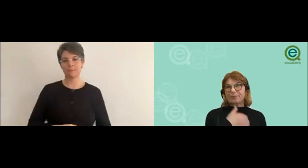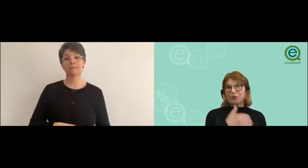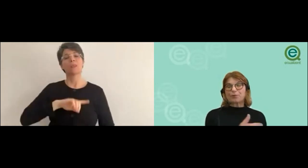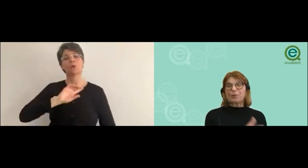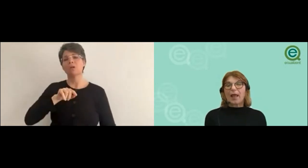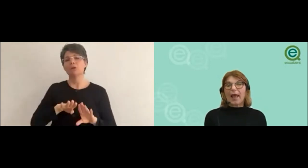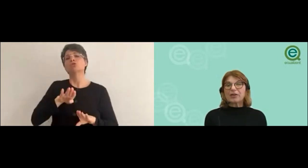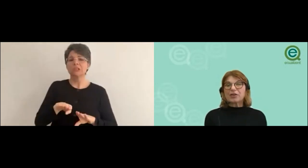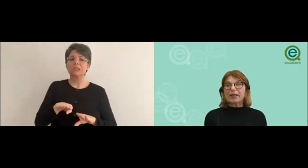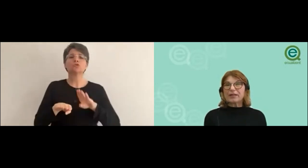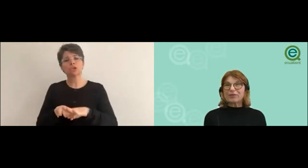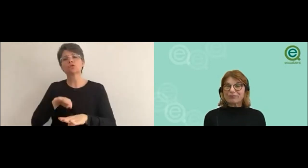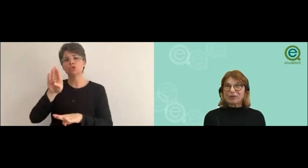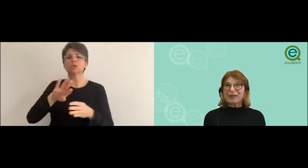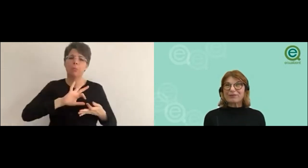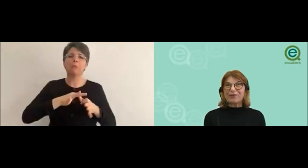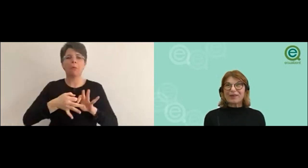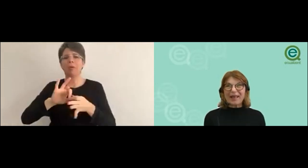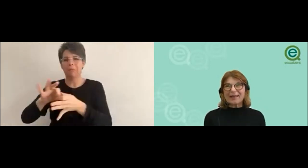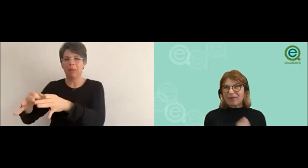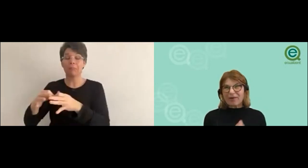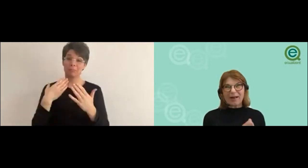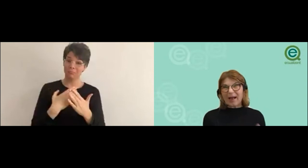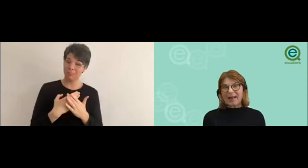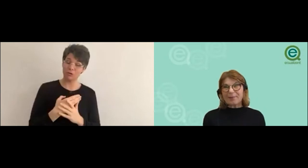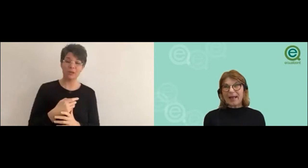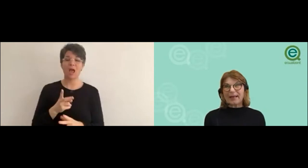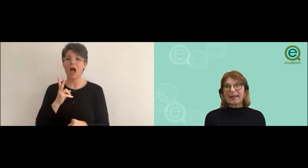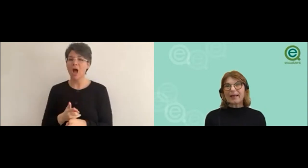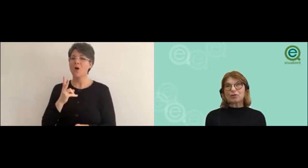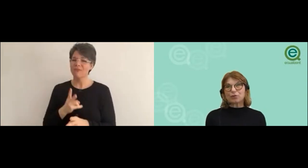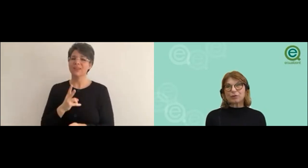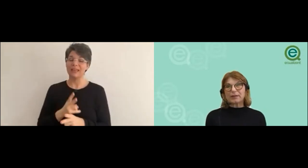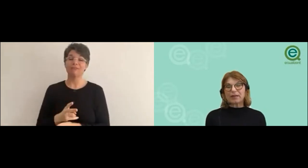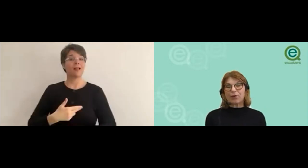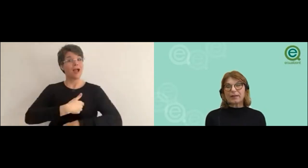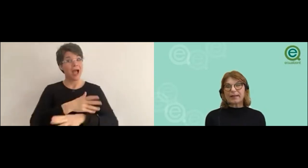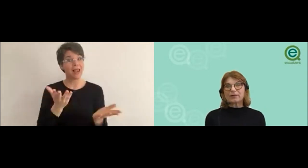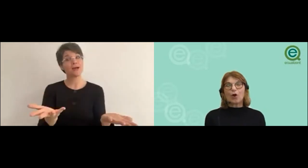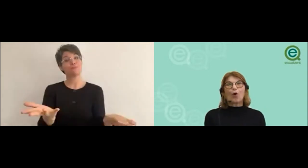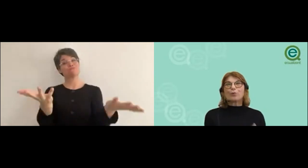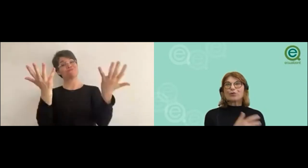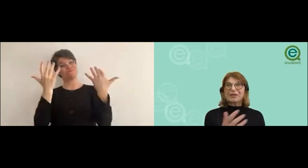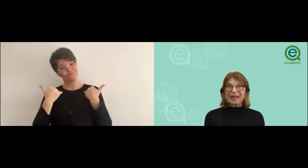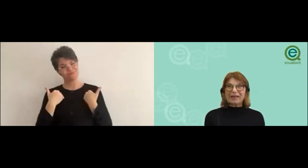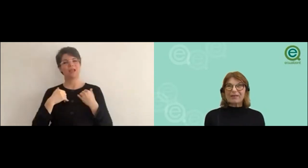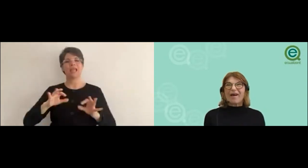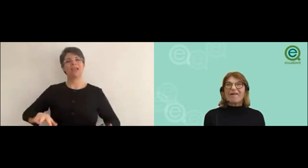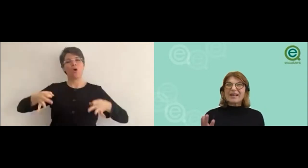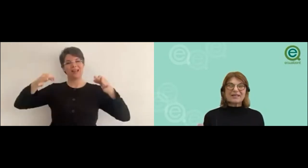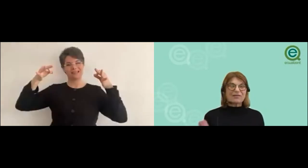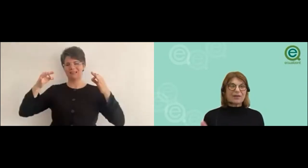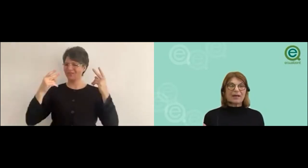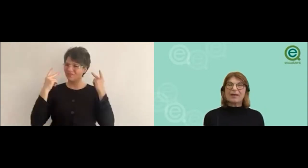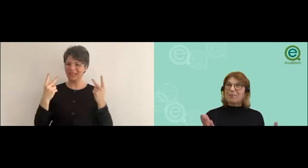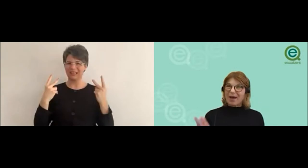Schritte. Ein Schritt ist sozusagen, dass wir auf jeden Fall alle einmal einladen zu uns ins Equalisent, um zu sehen,